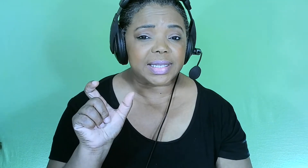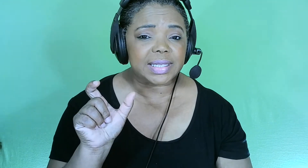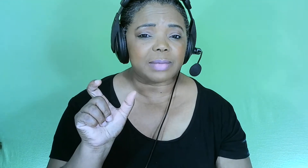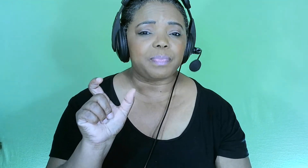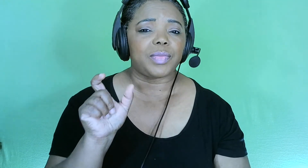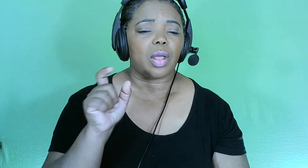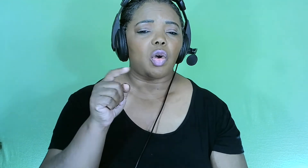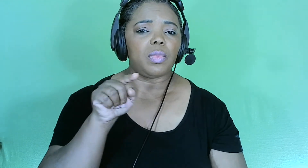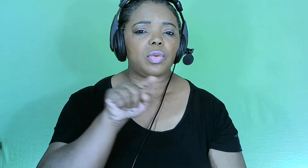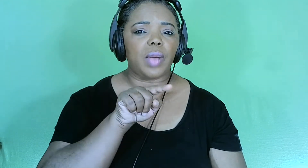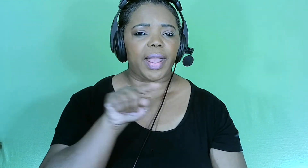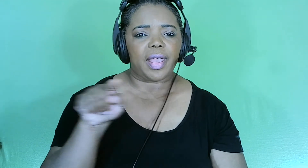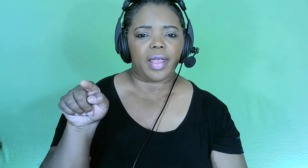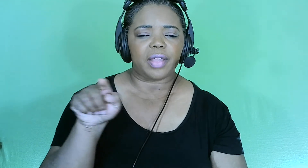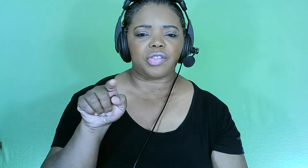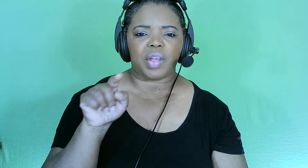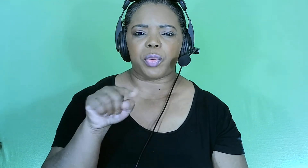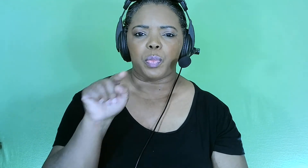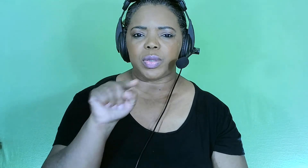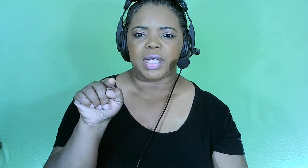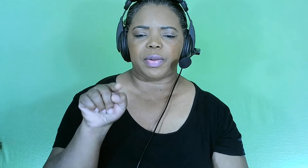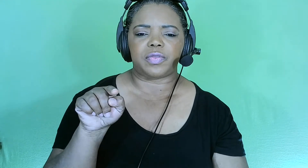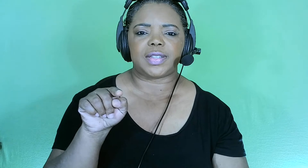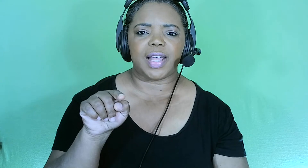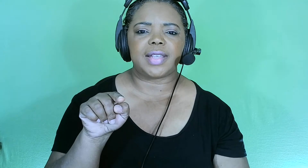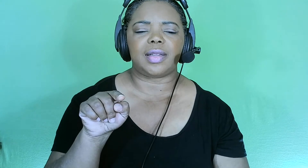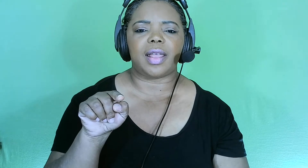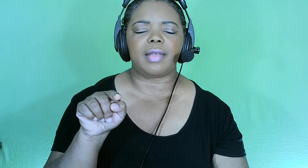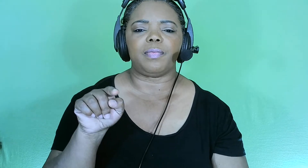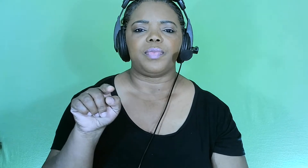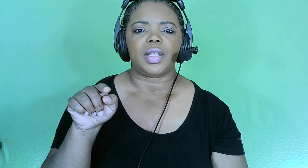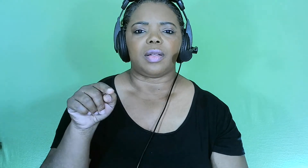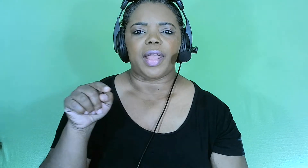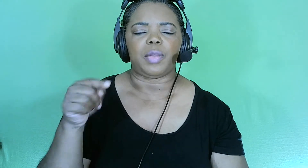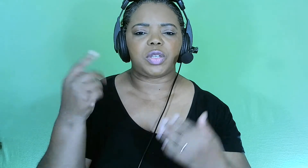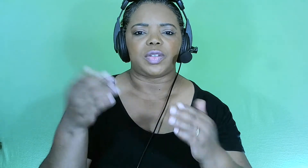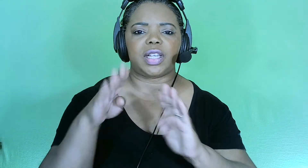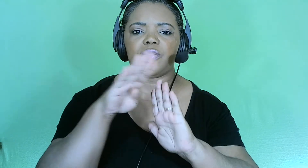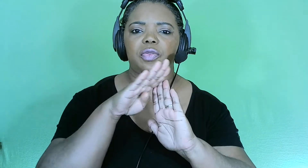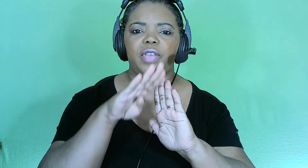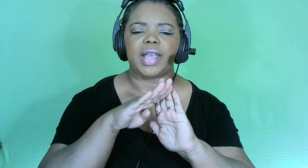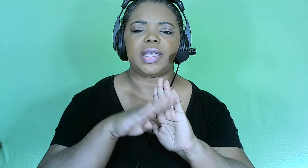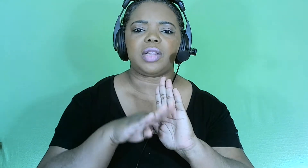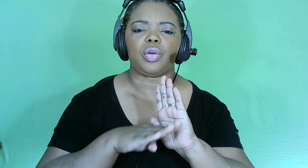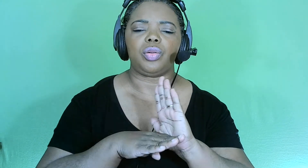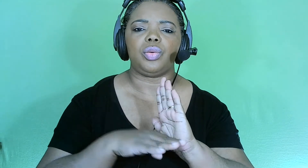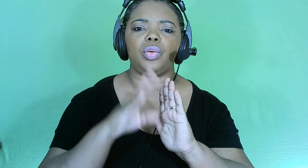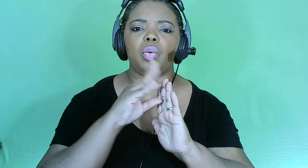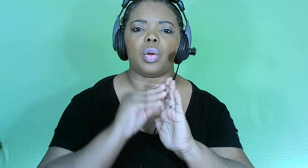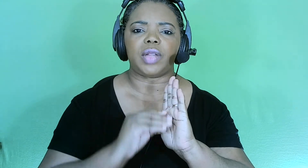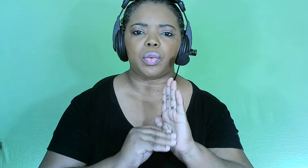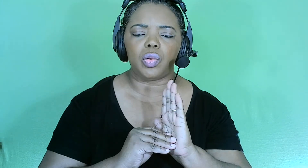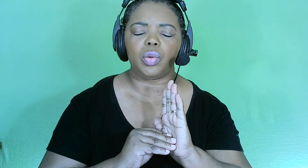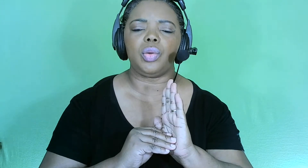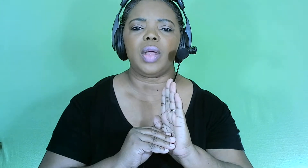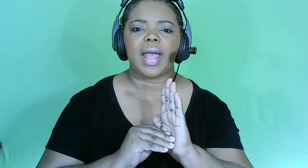Libras, como já propus aí para vocês, né? Depois vocês vão ver aí todo o conteúdo.